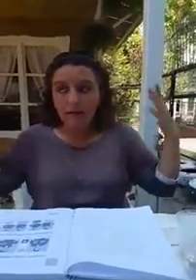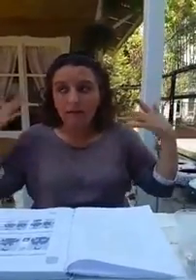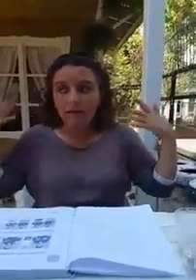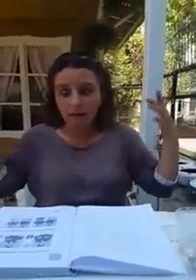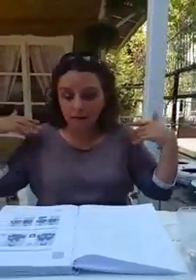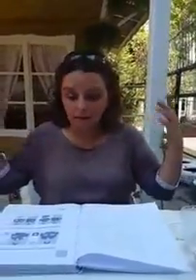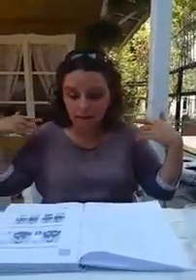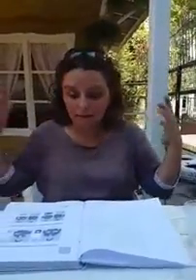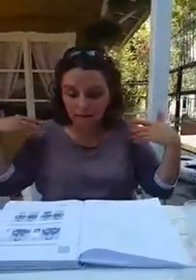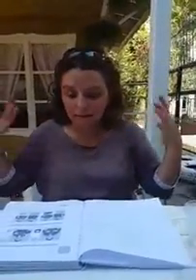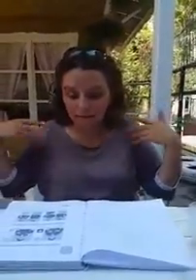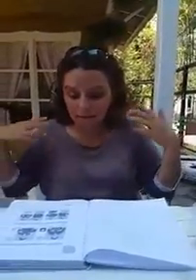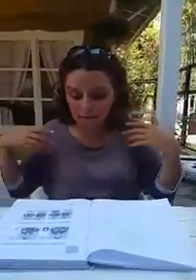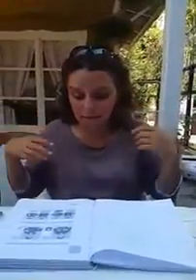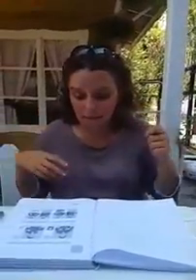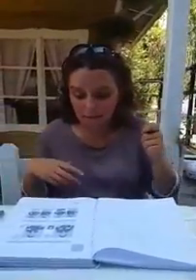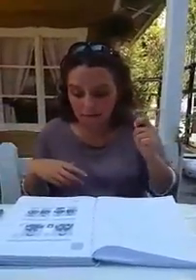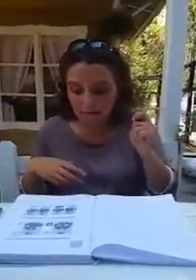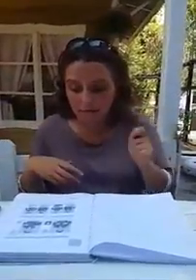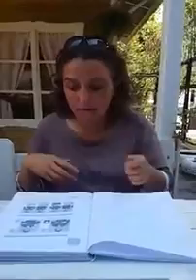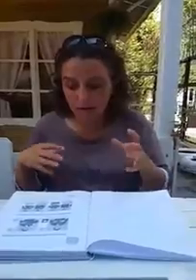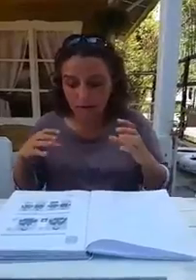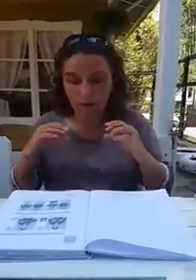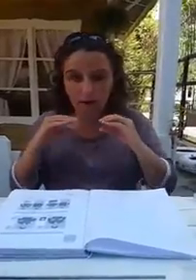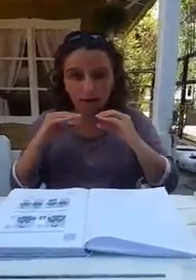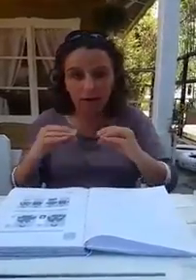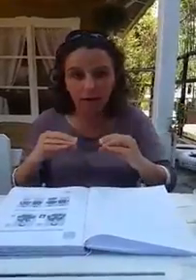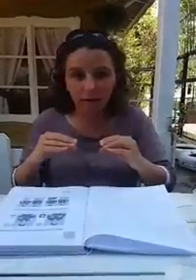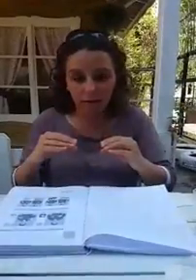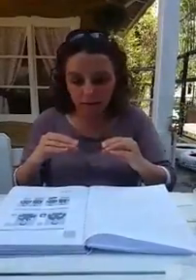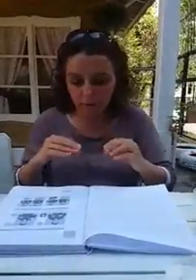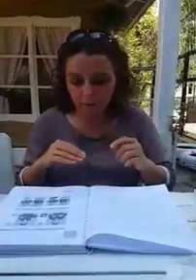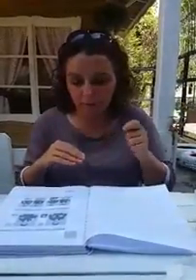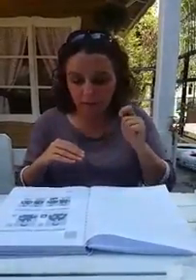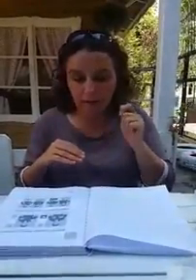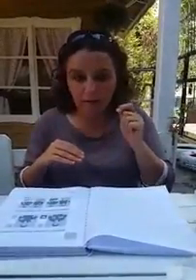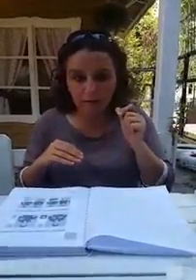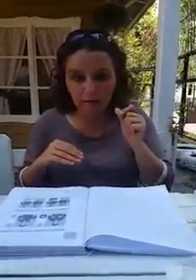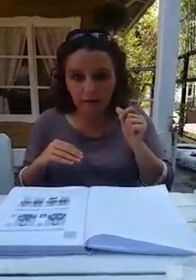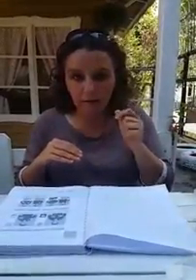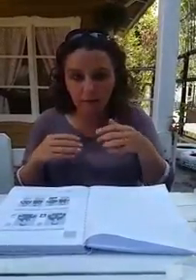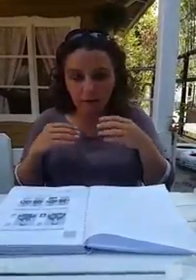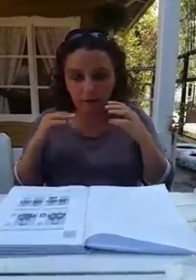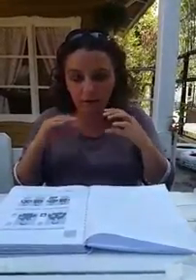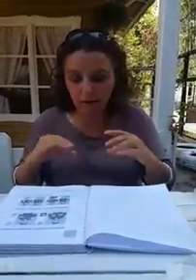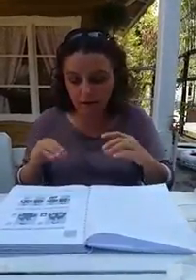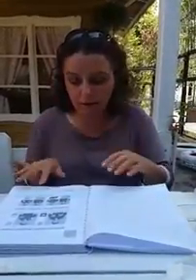serin, sermaye, sermaye, sermaye.